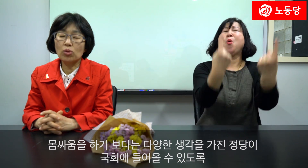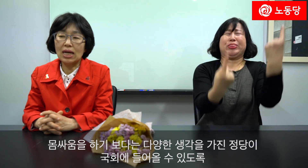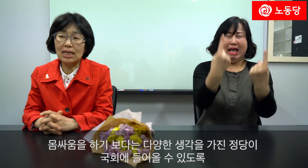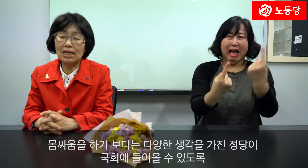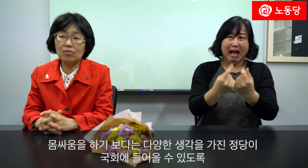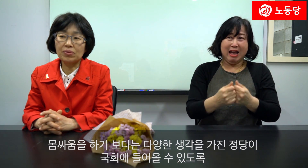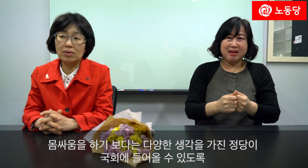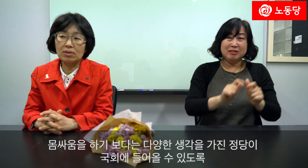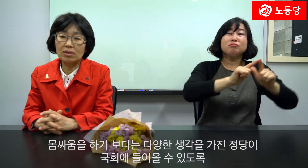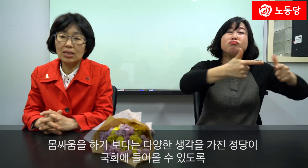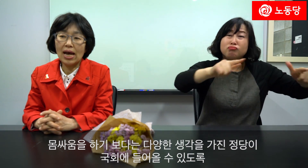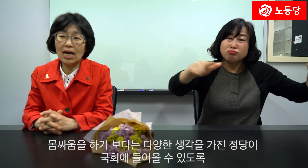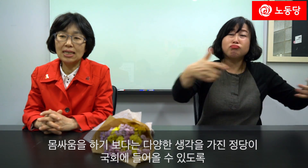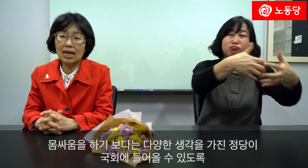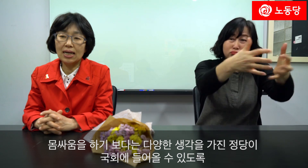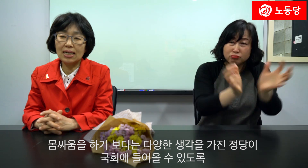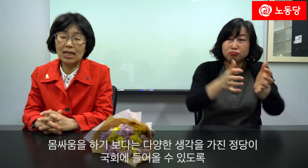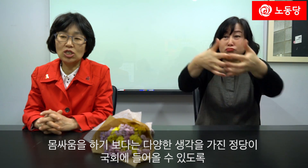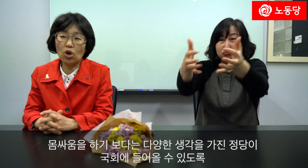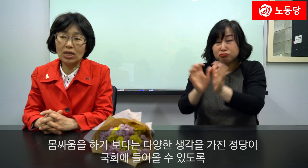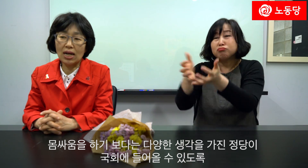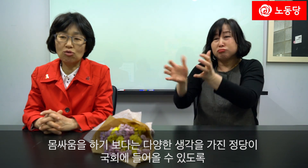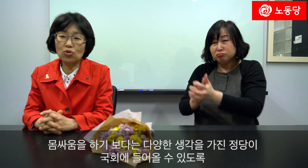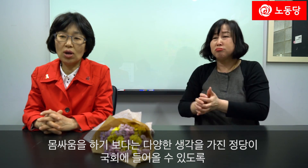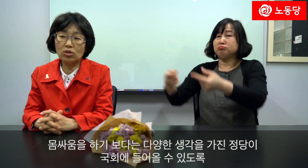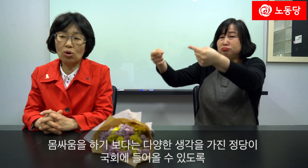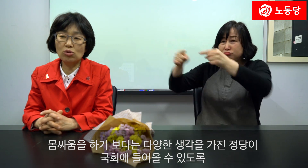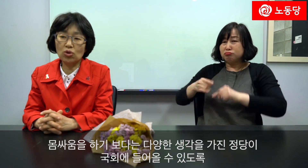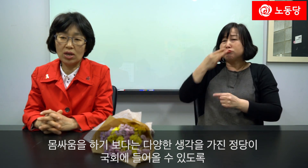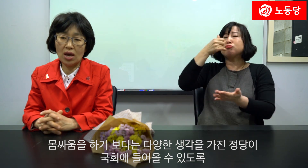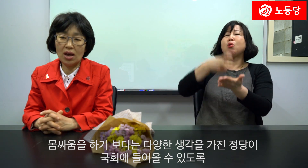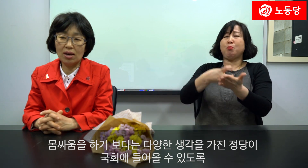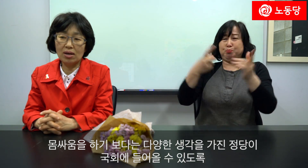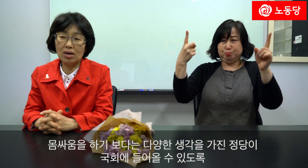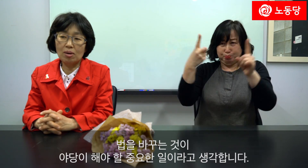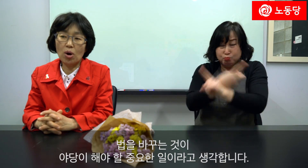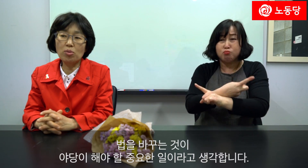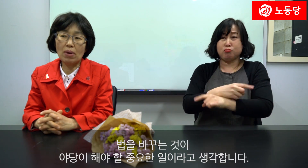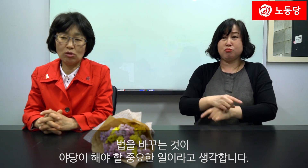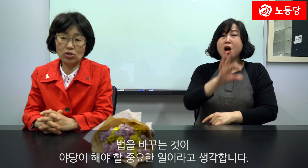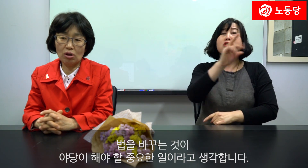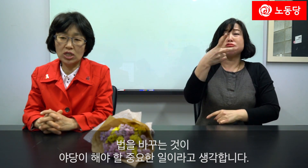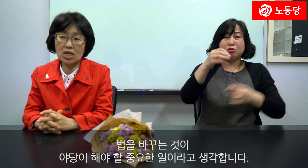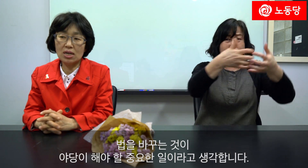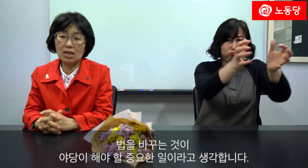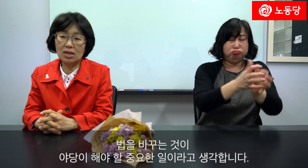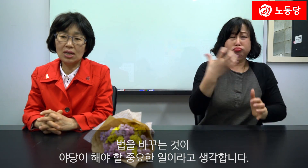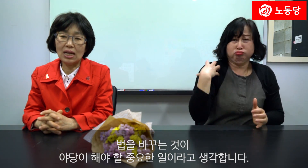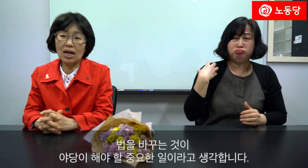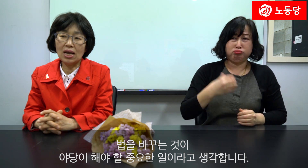몸싸움을 하기보다는 다양한 생각을 가진 정당이 국회에 들어올 수 있게 법을 바꾸는